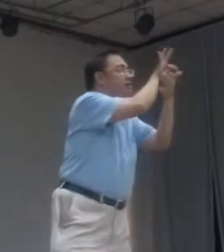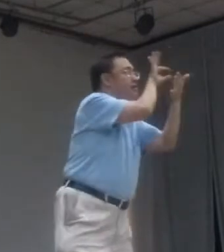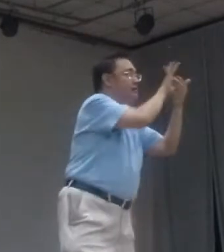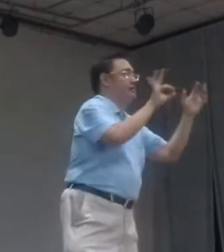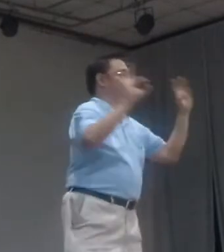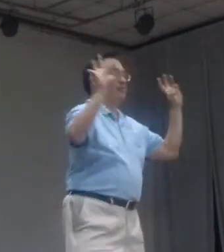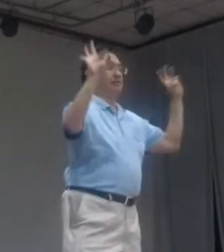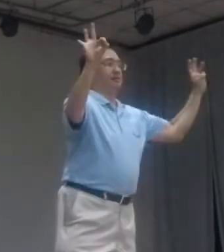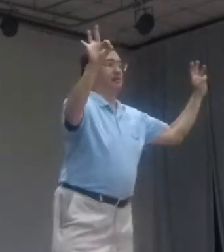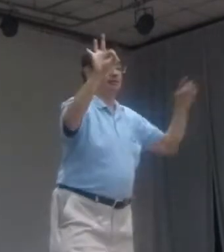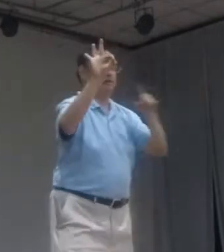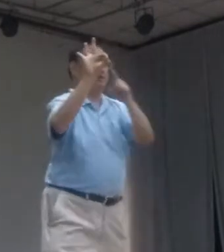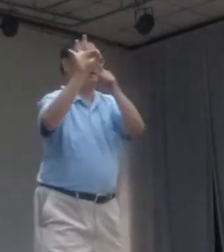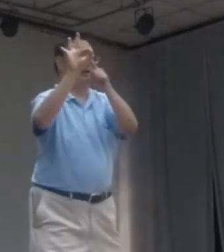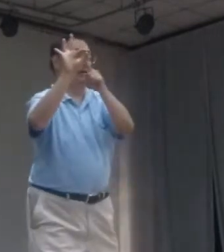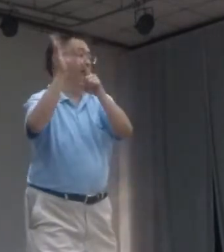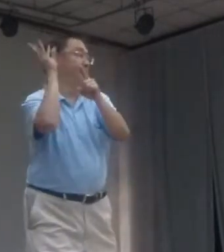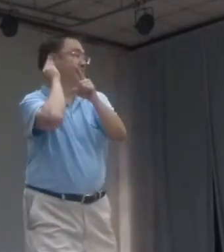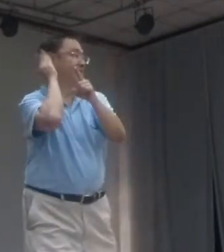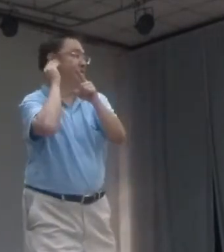deaf, ganoon din yung mga pangalan,